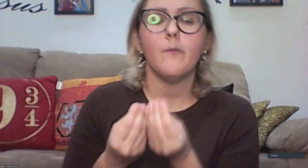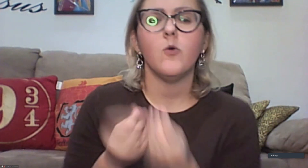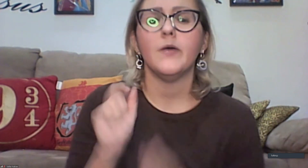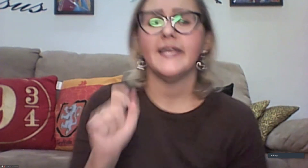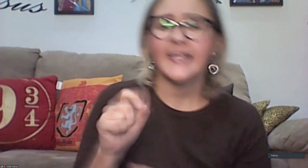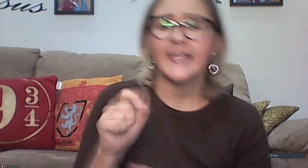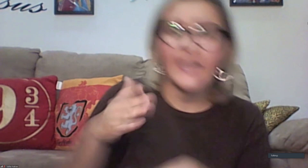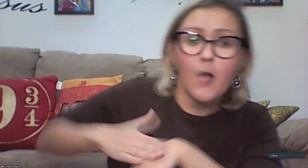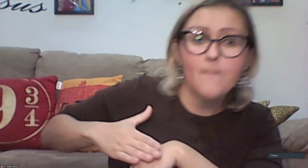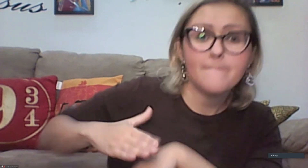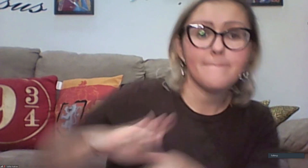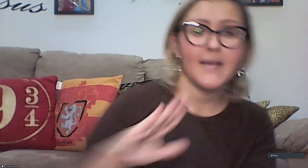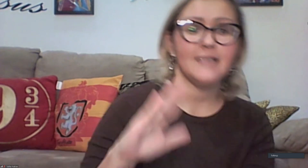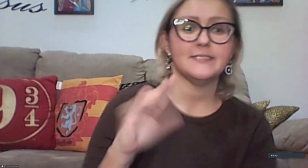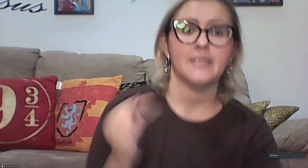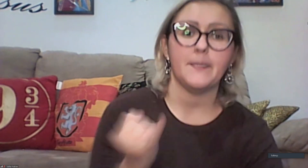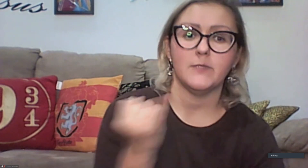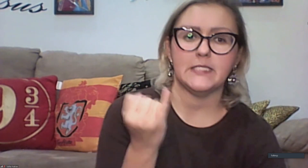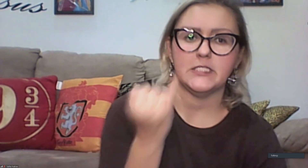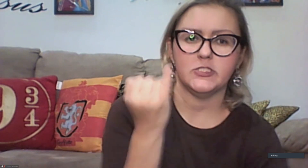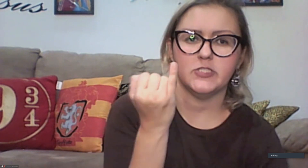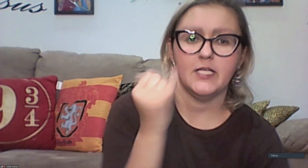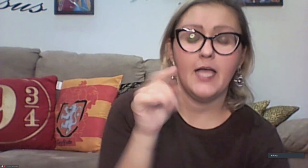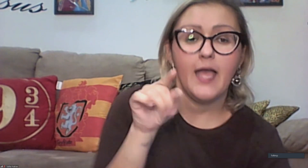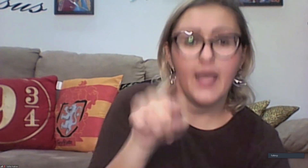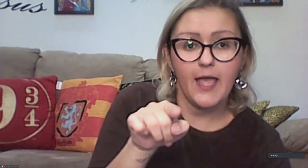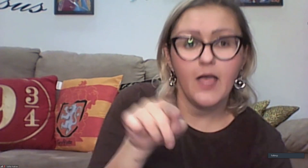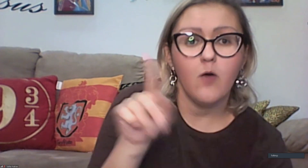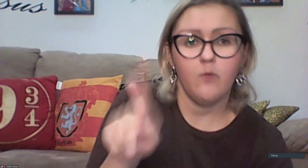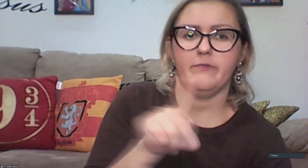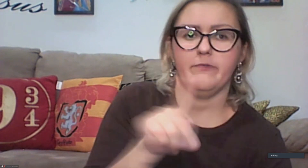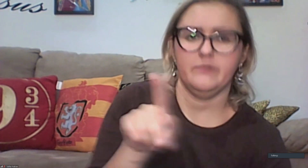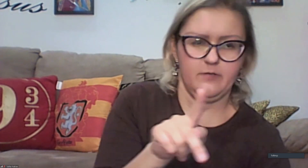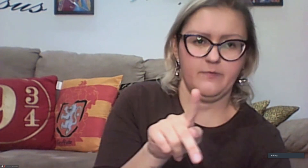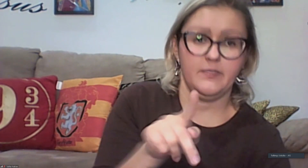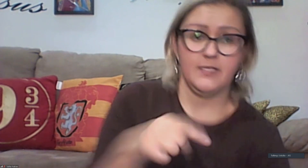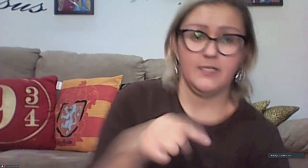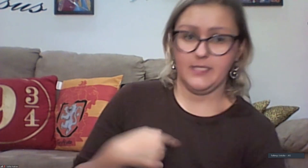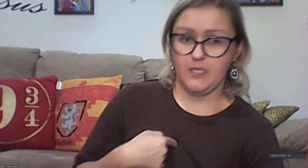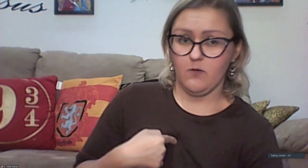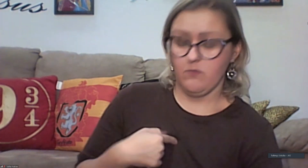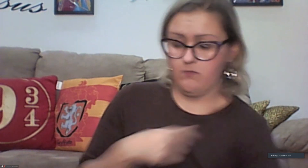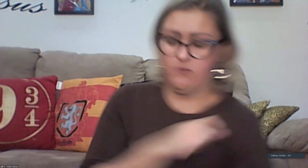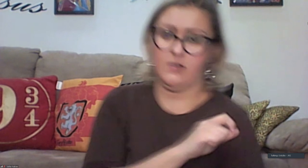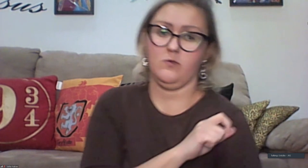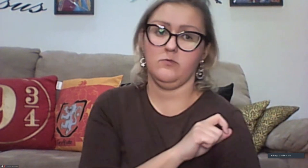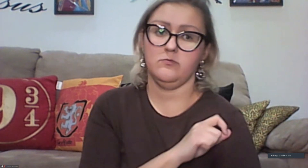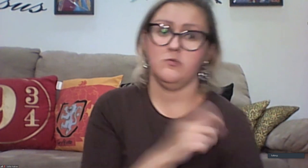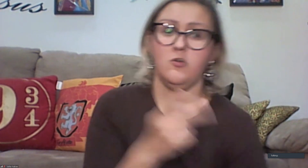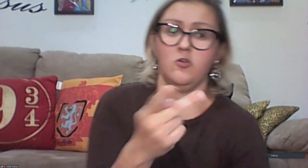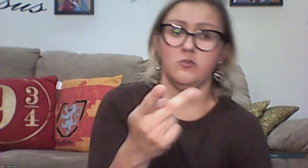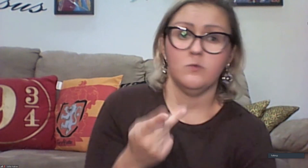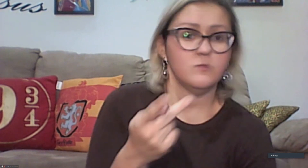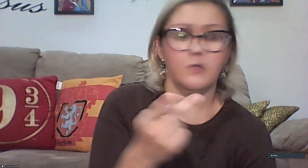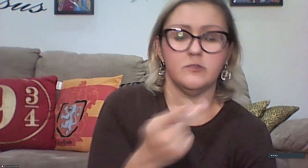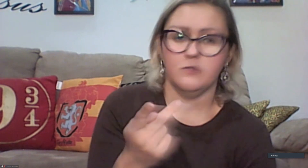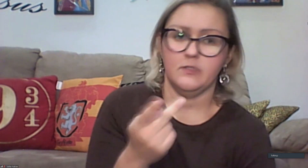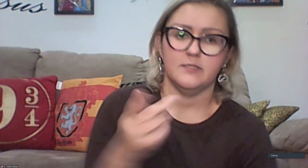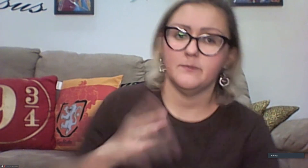também reforçar muito a questão de startar isso, de começar, porque isso é muito importante que